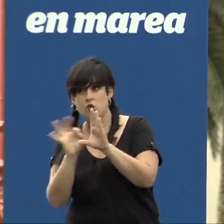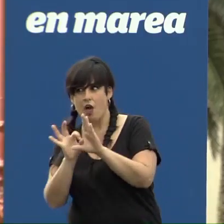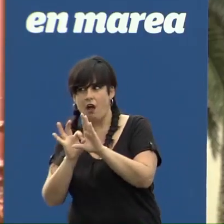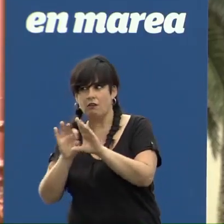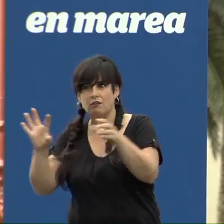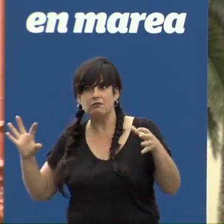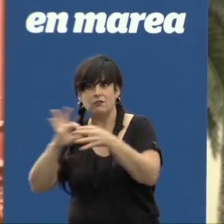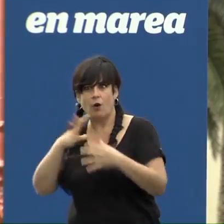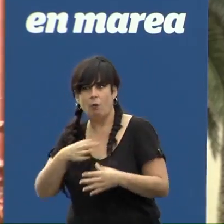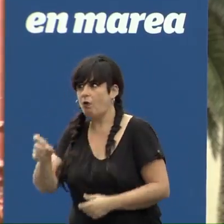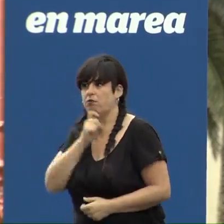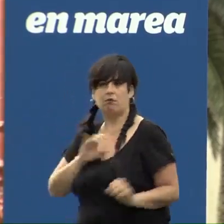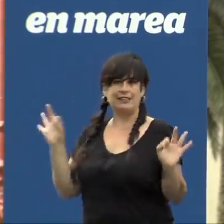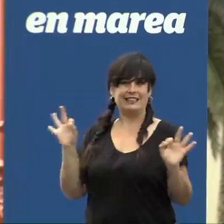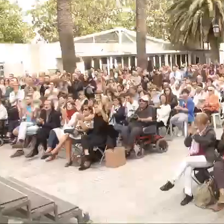absolutamente nada.